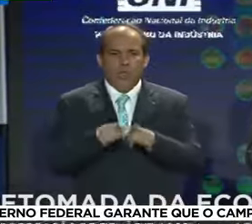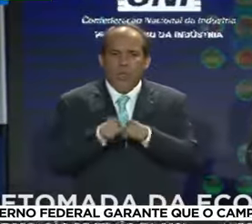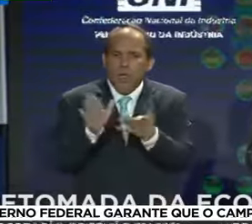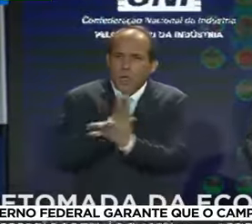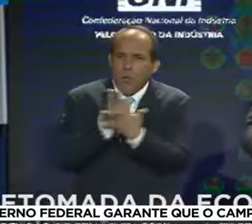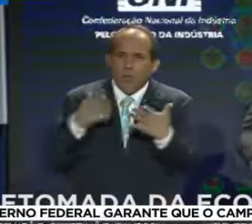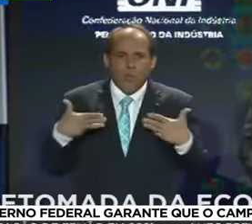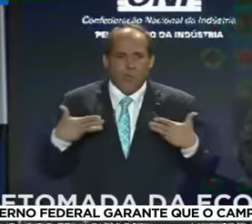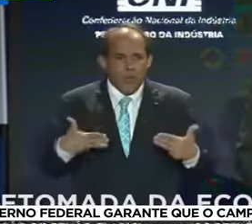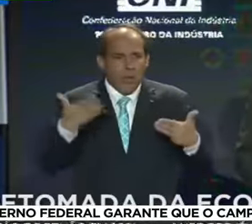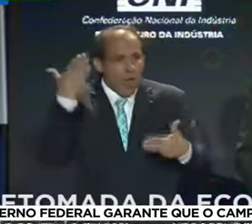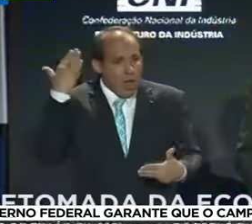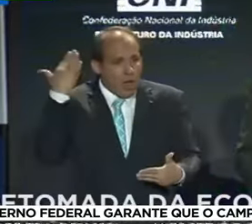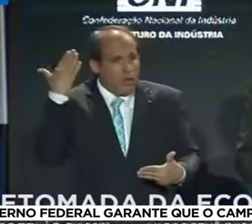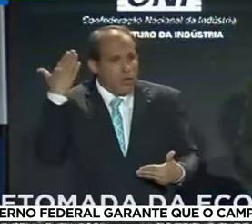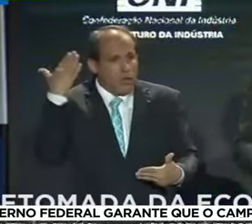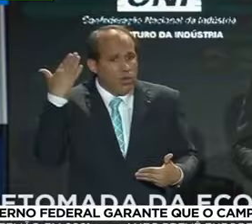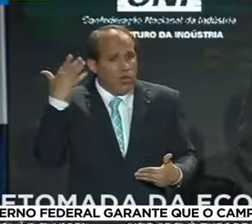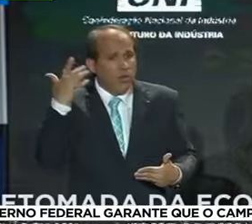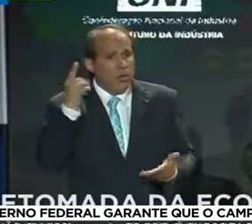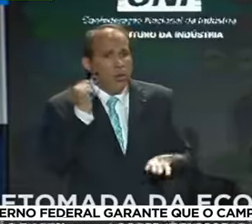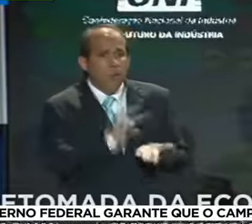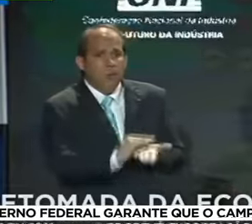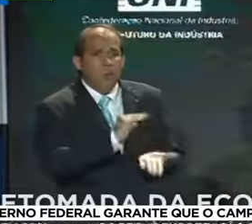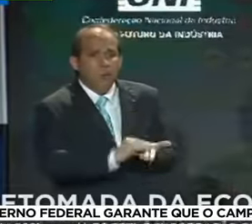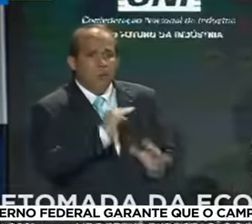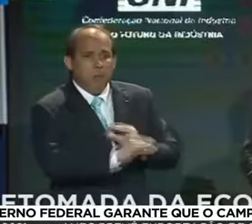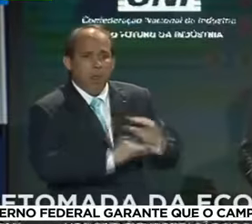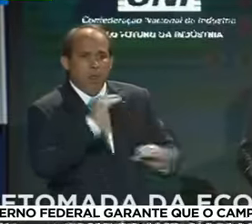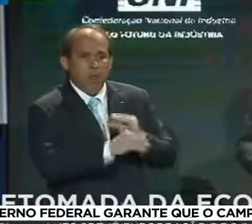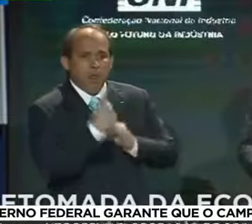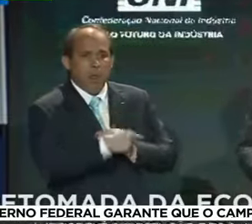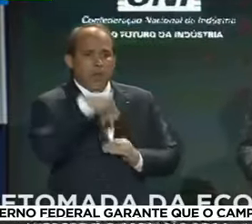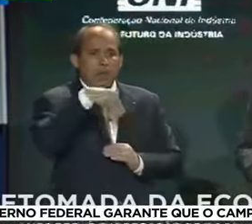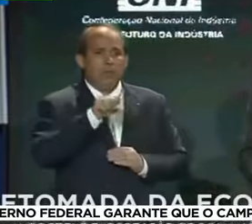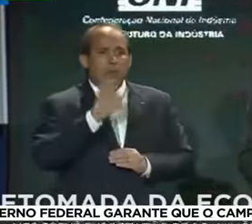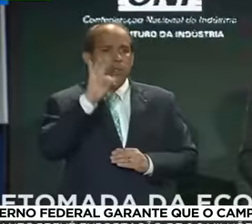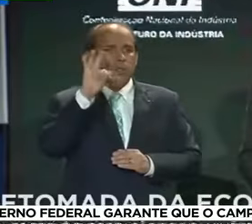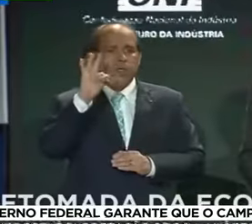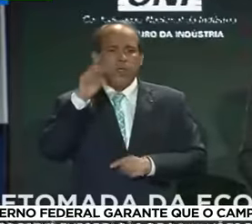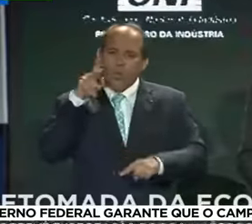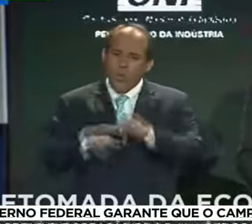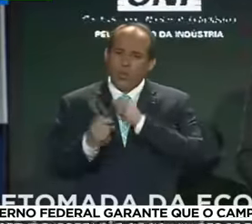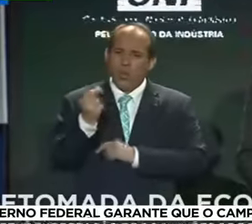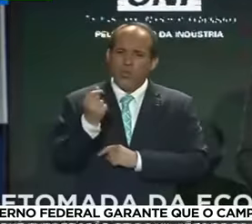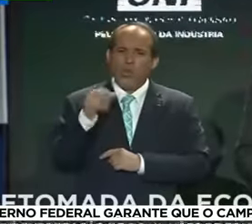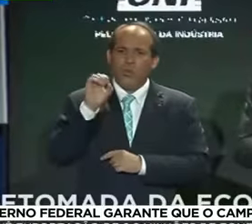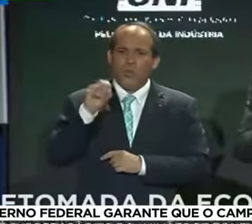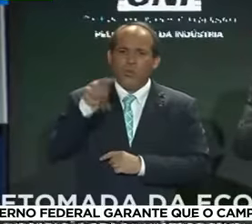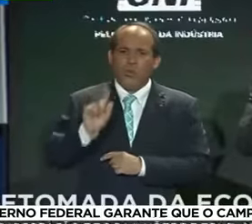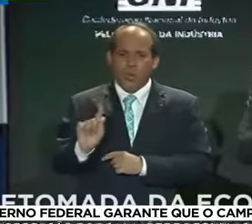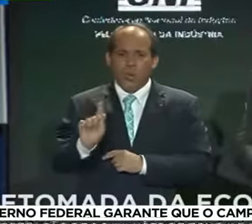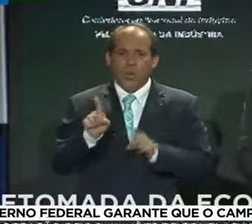alguns ministérios que financiavam o próprio MST, tirar dinheiro de ONGs. E